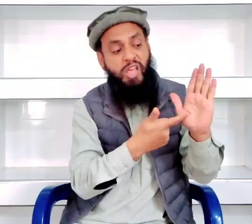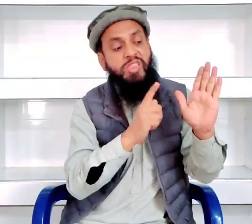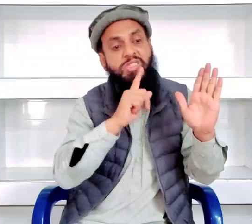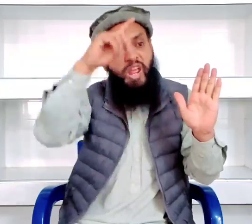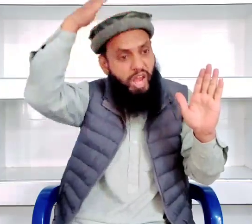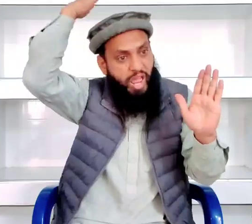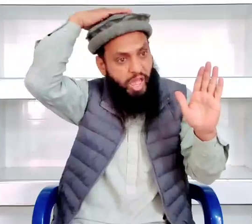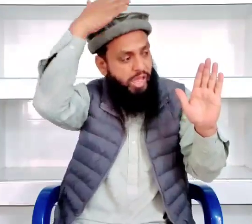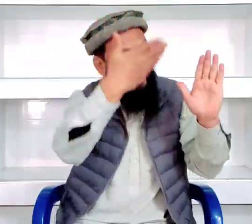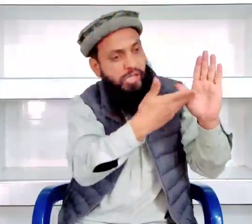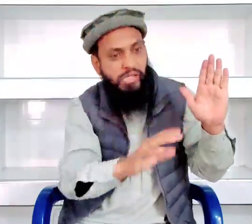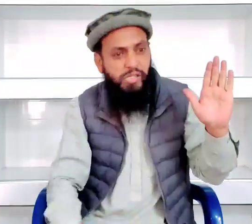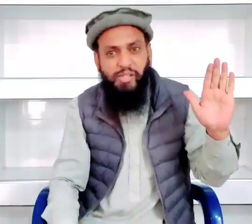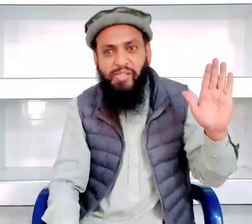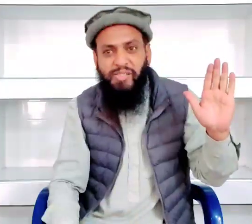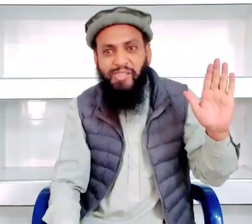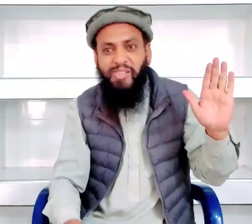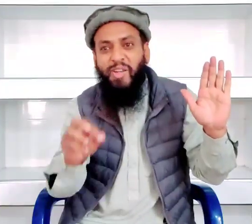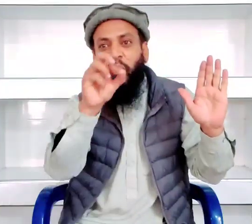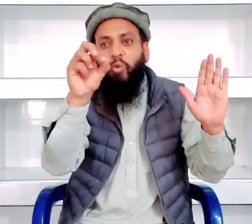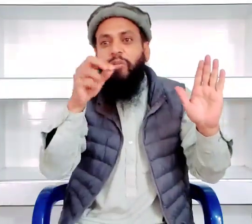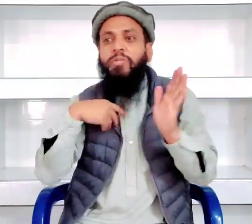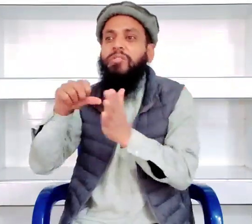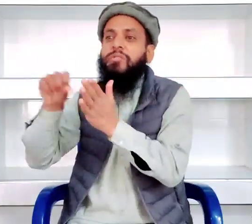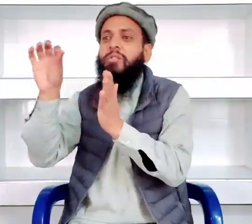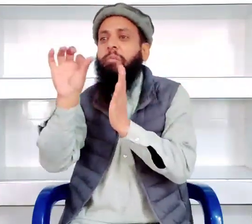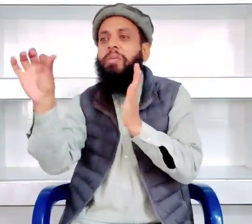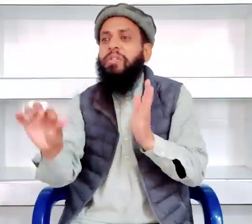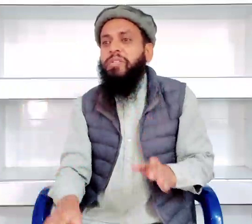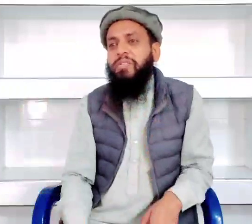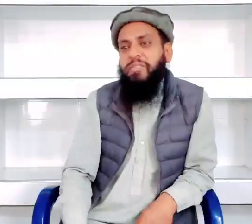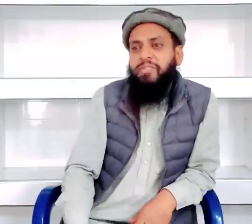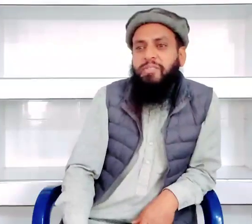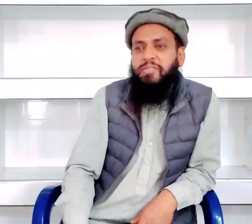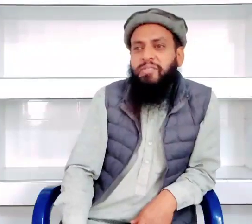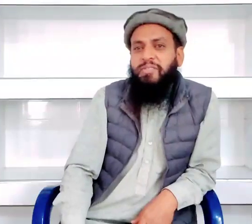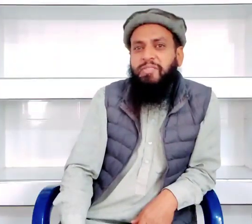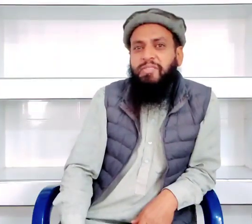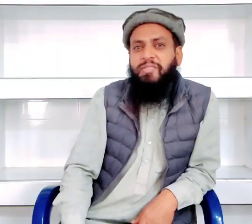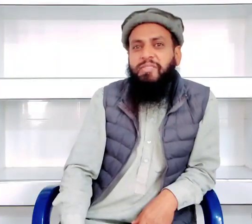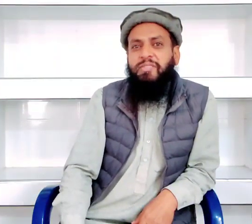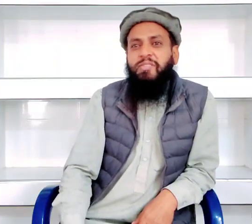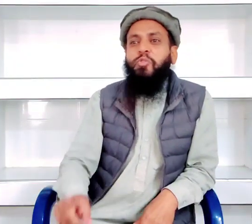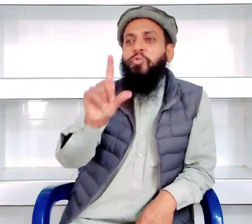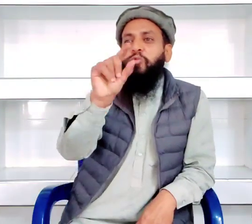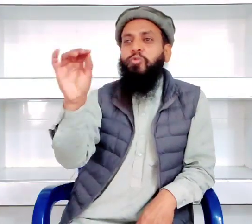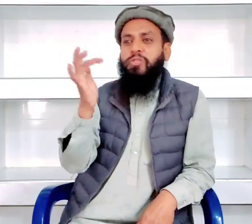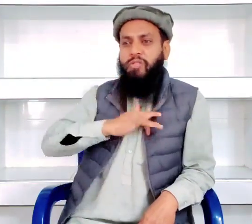دن جا کے بازاروں خرید کے انہوں نے مہیا کر دینا وا کیا ہے جائز ہے جناب رسول اللہ صلى الله عليه وسلم نے فرمایا